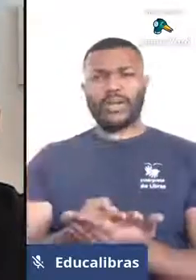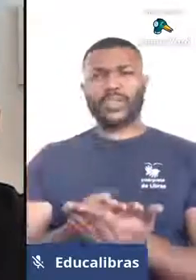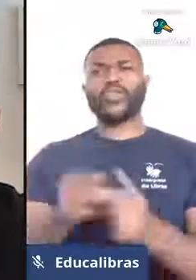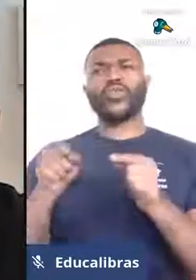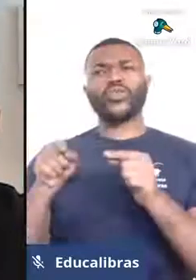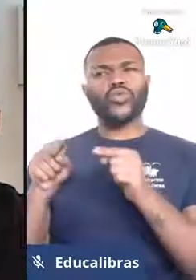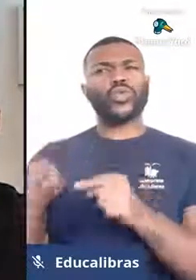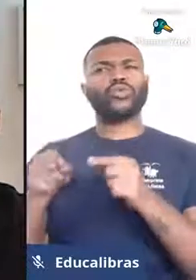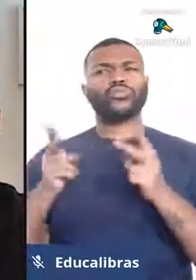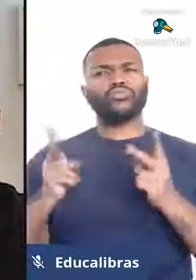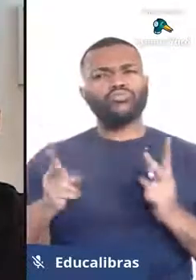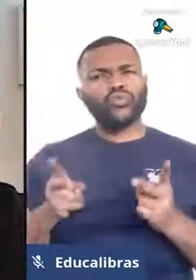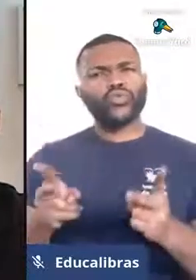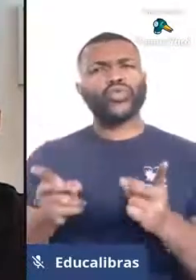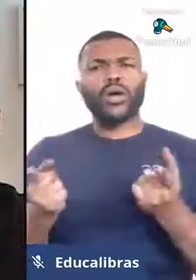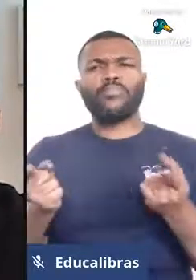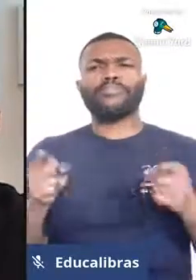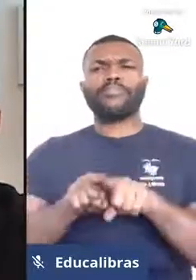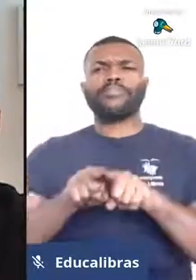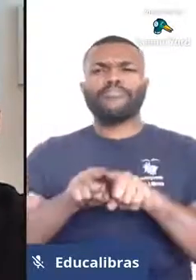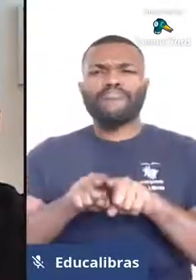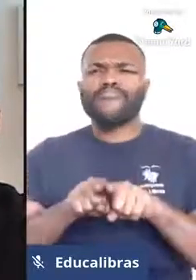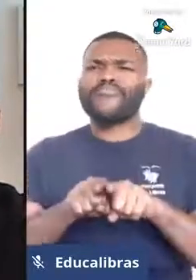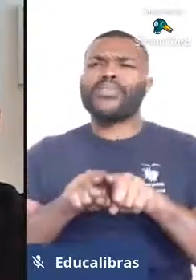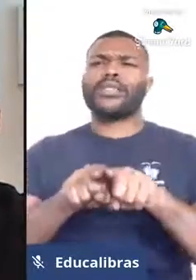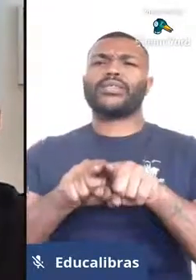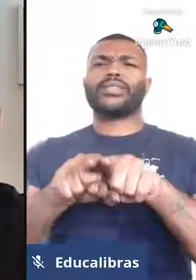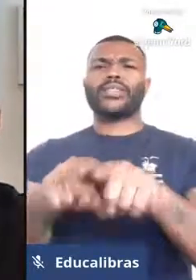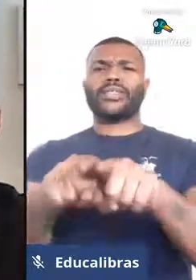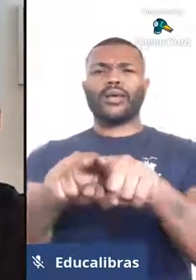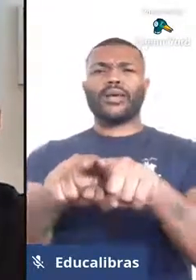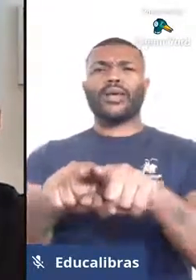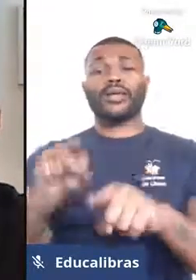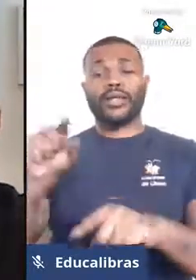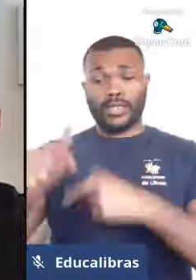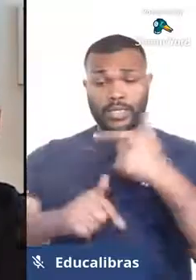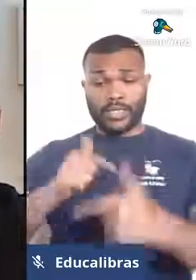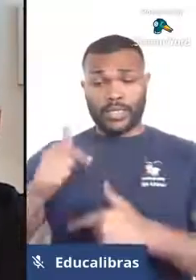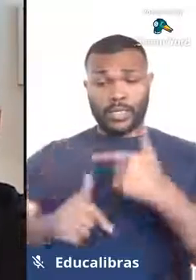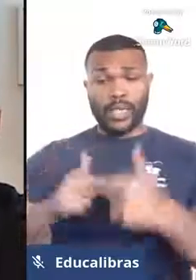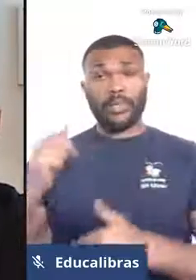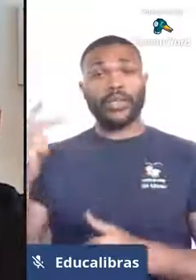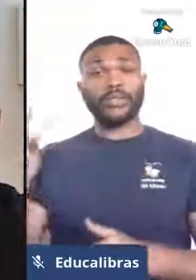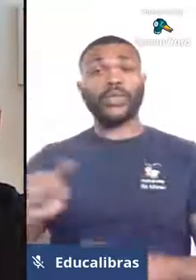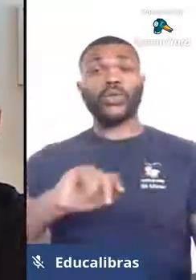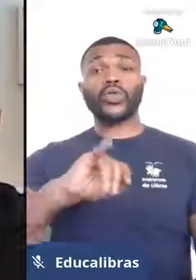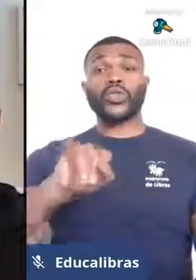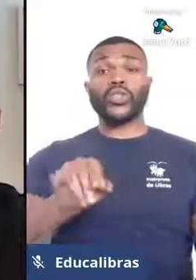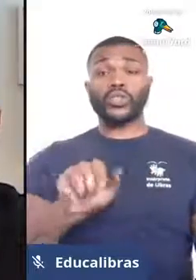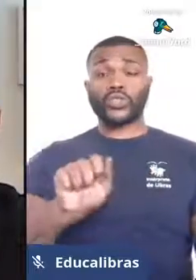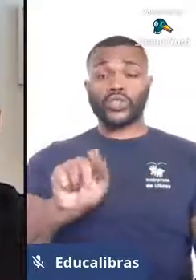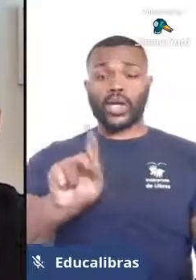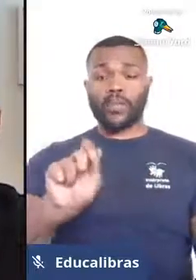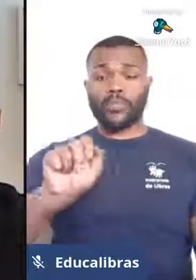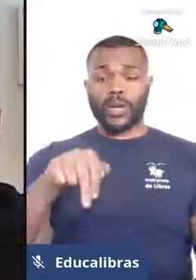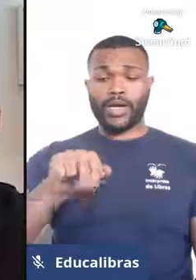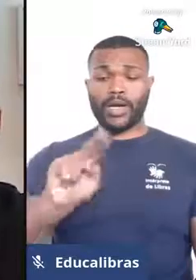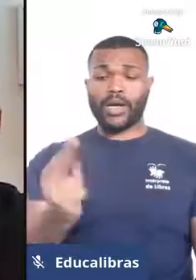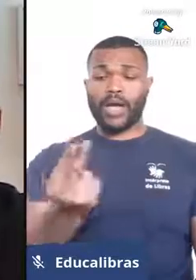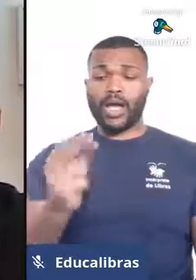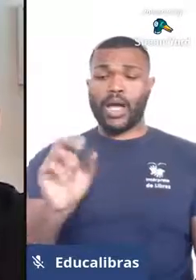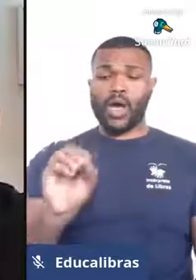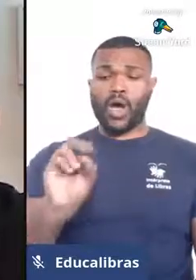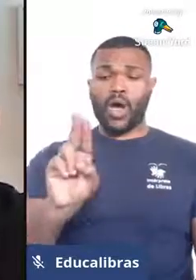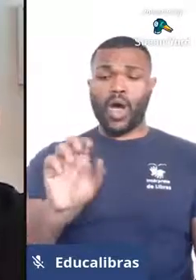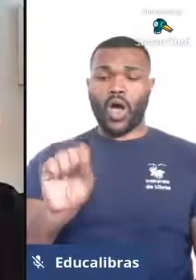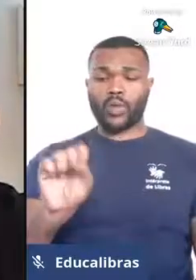continuar, essa parceria vai continuar com agora o seu trabalho à frente do Japan House. Mas vamos lá, vamos começar.